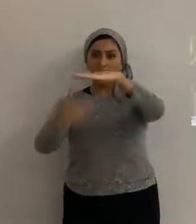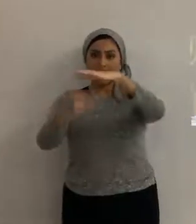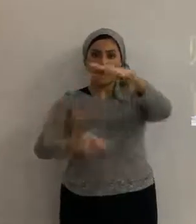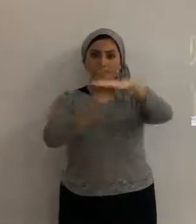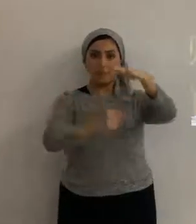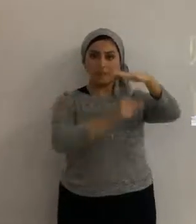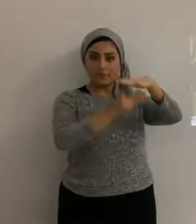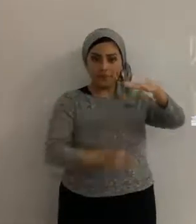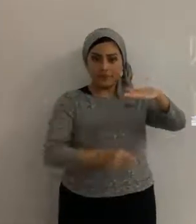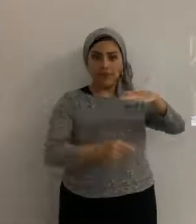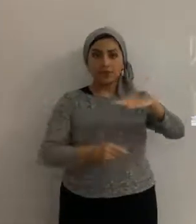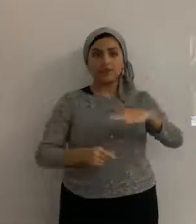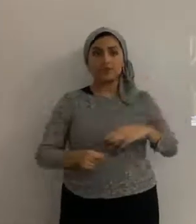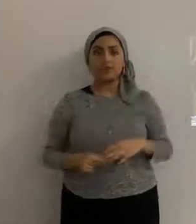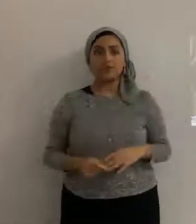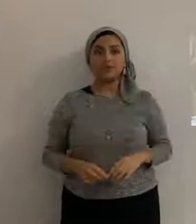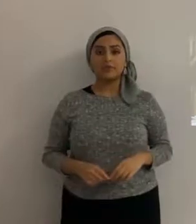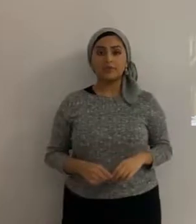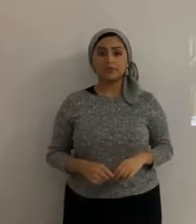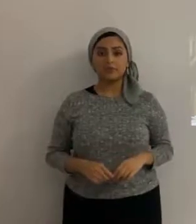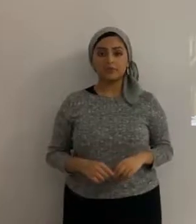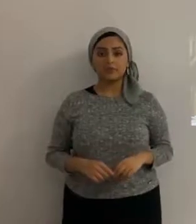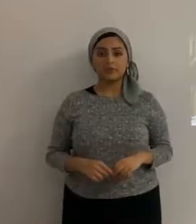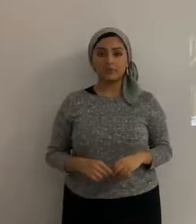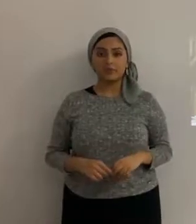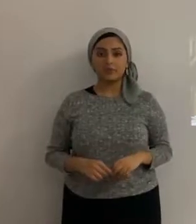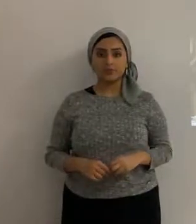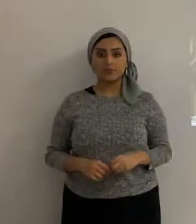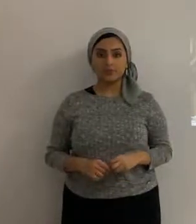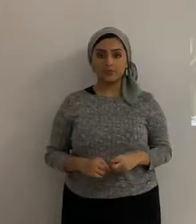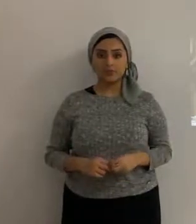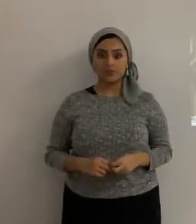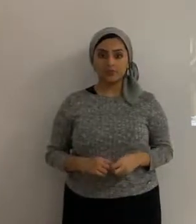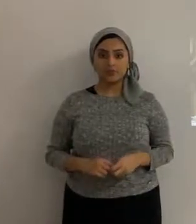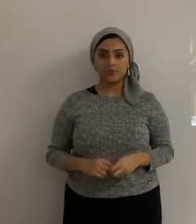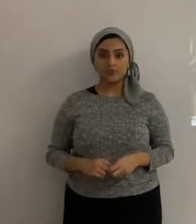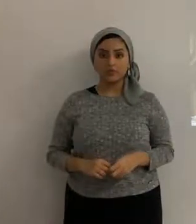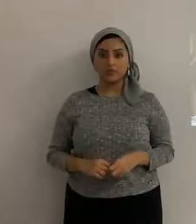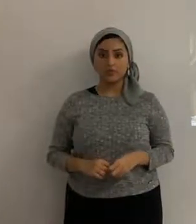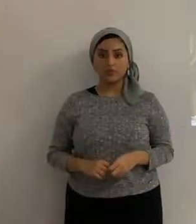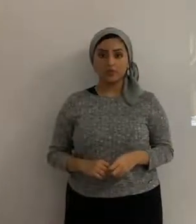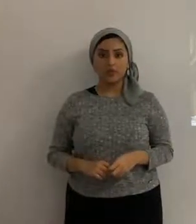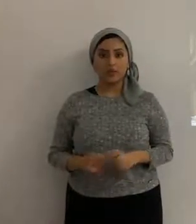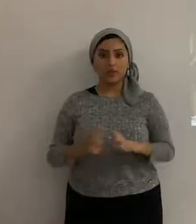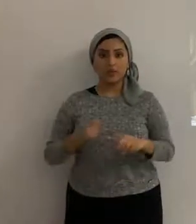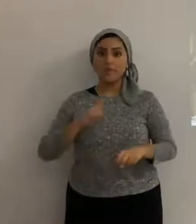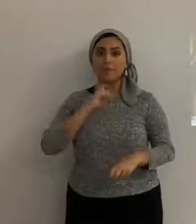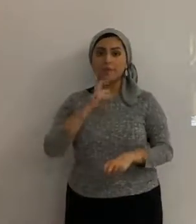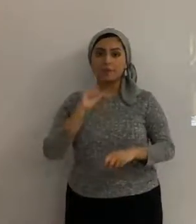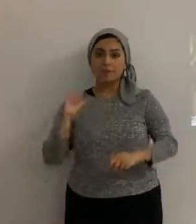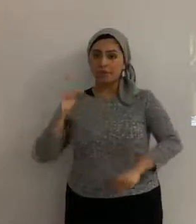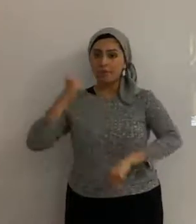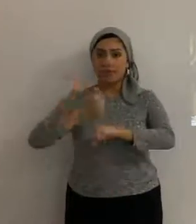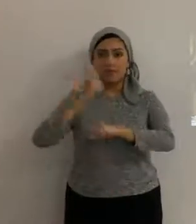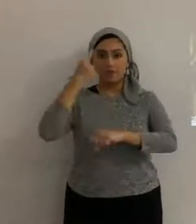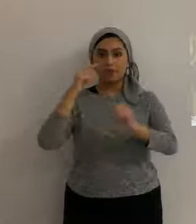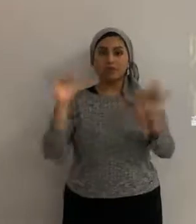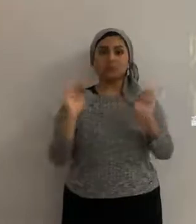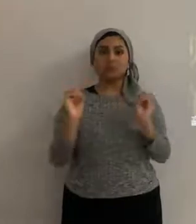Isaías, esa armadura o esas estructuras de fierro totalmente, para nada se echarle